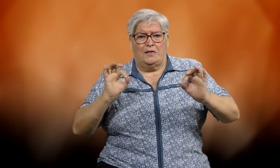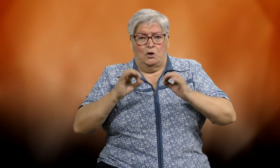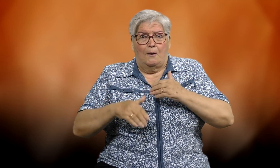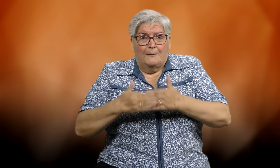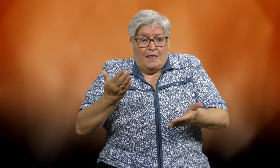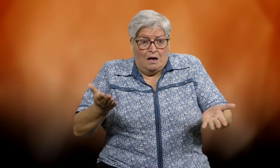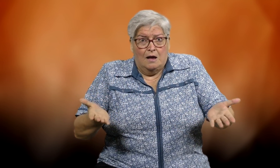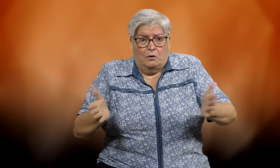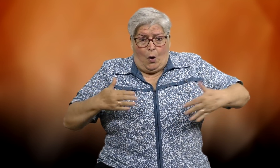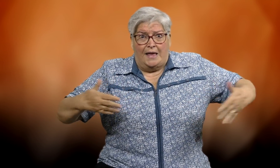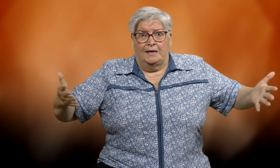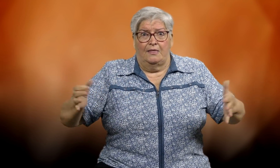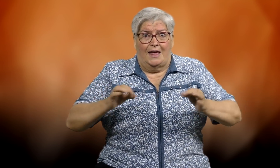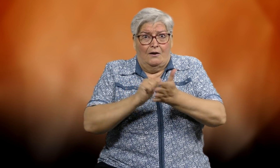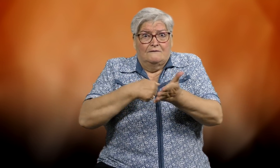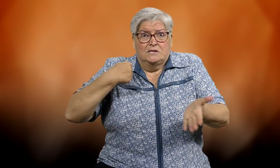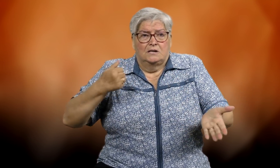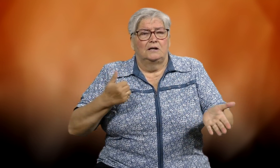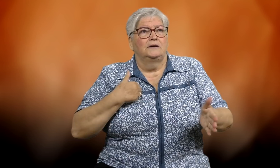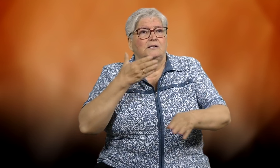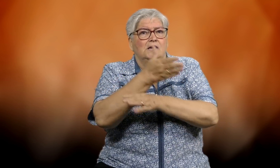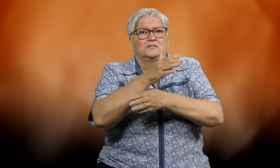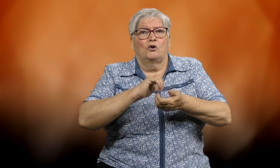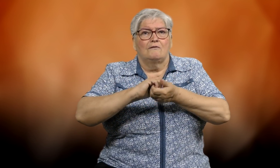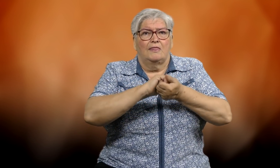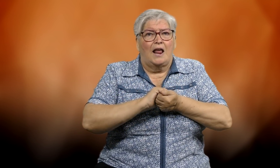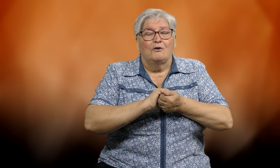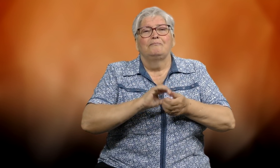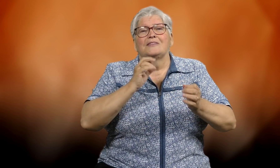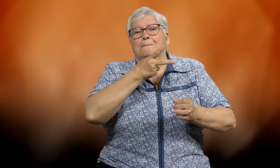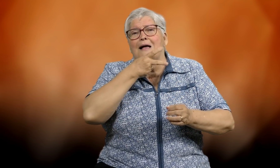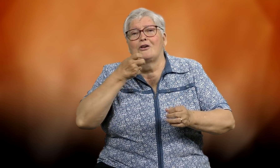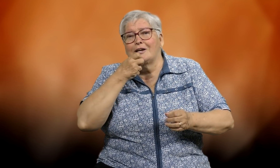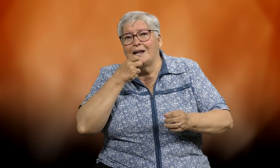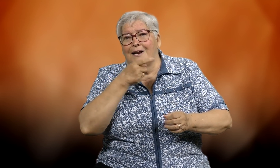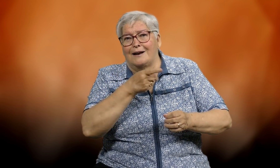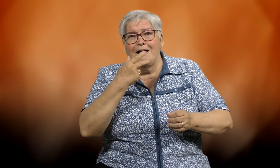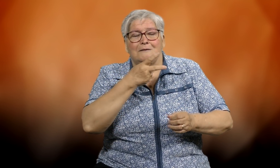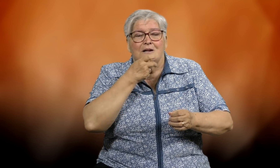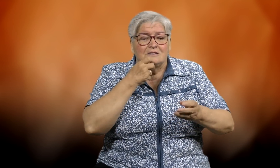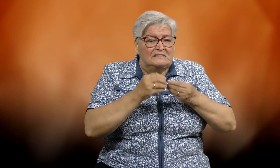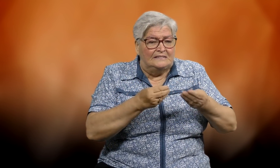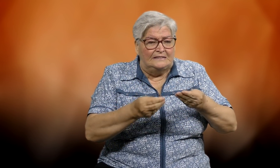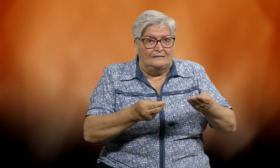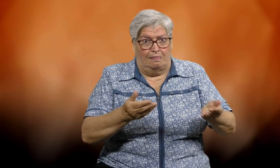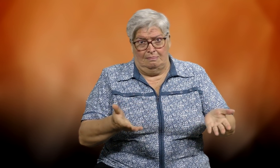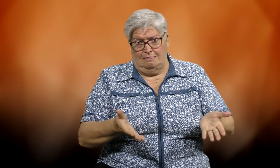res, no s'havia fet res abans explícit sobre llengua de signes catalana. Llavors, a la CENSE, amb el